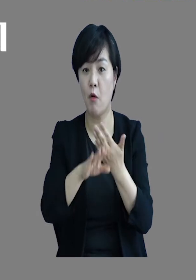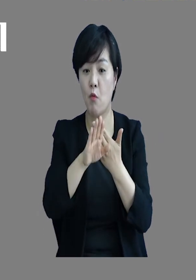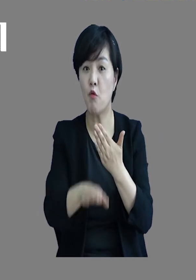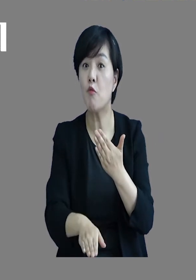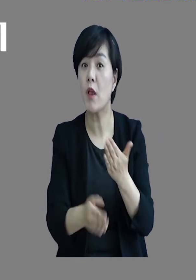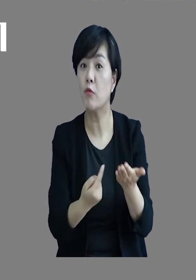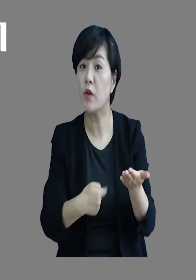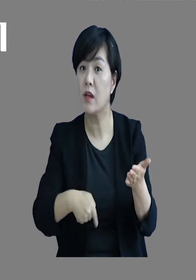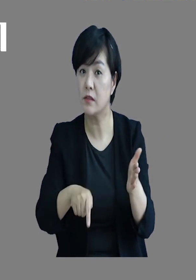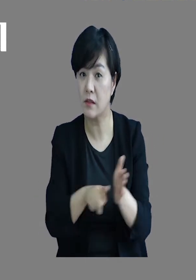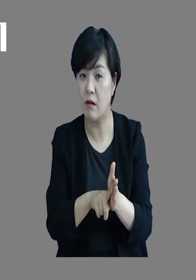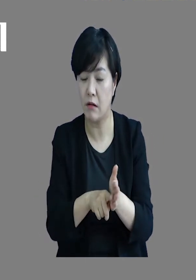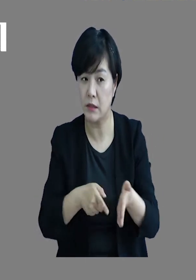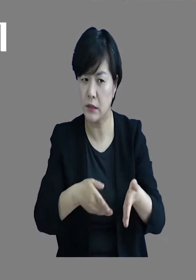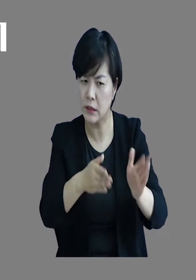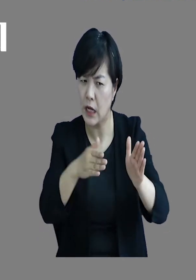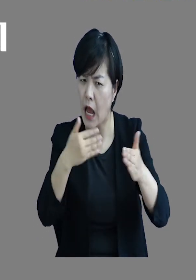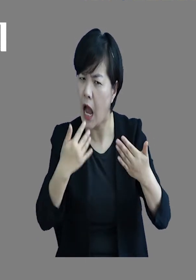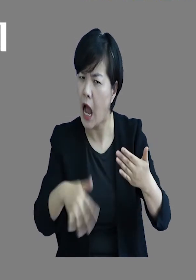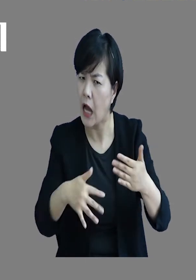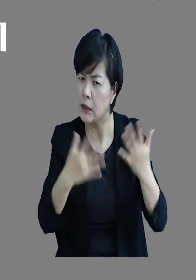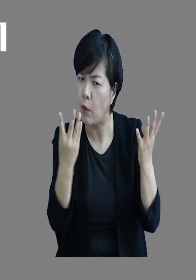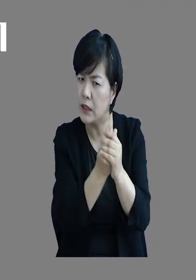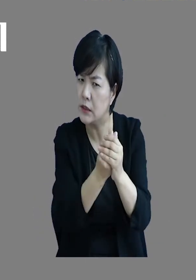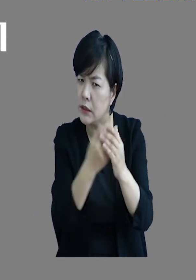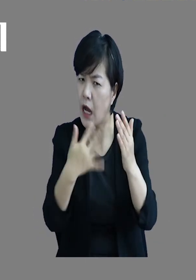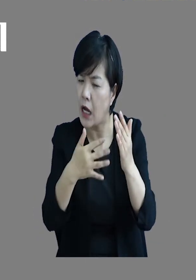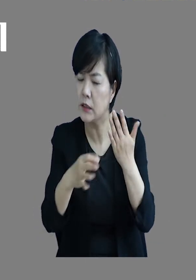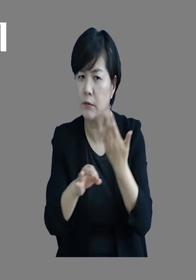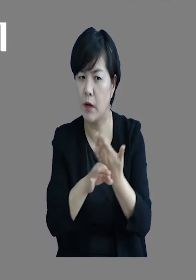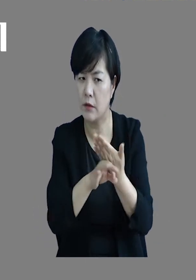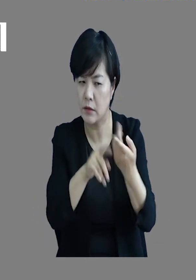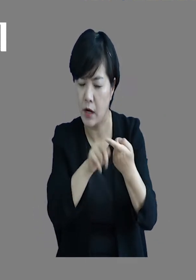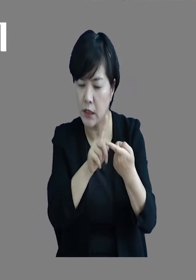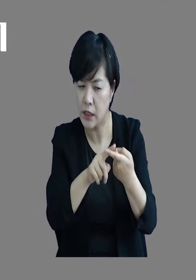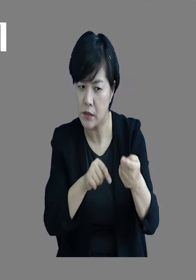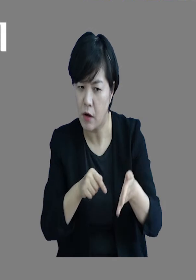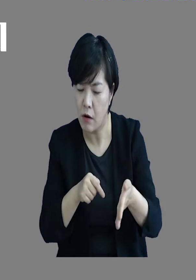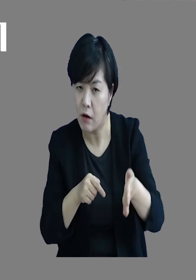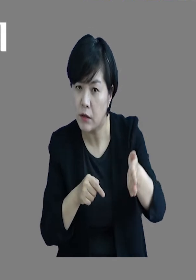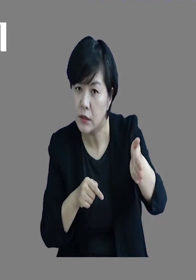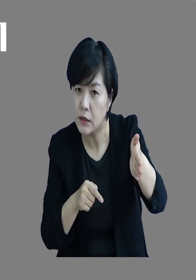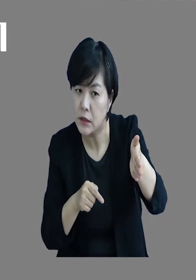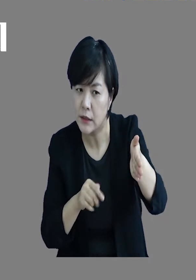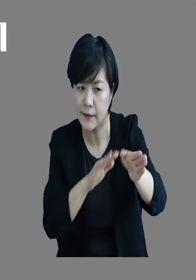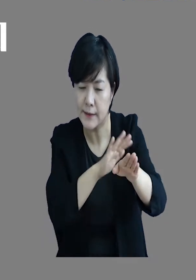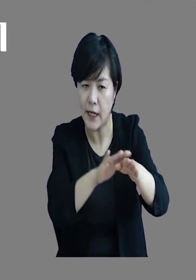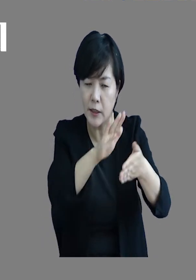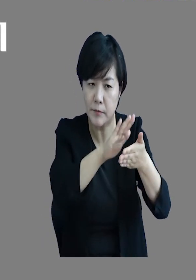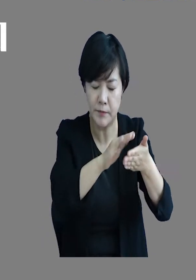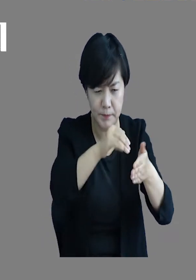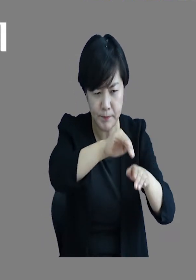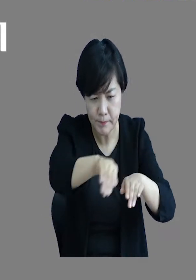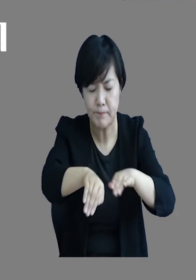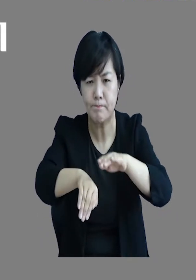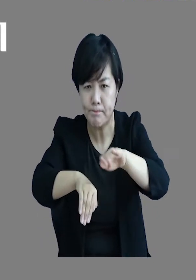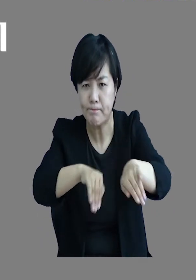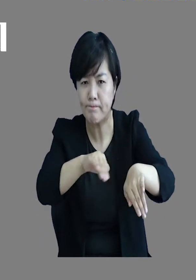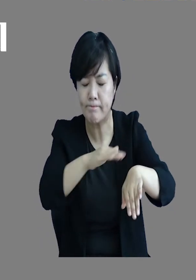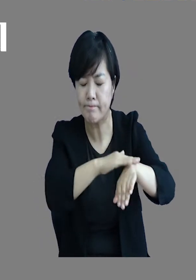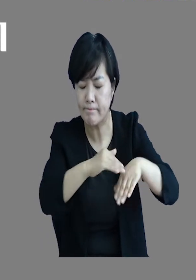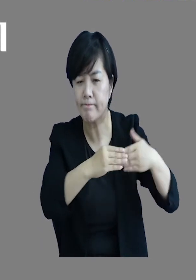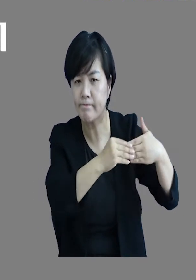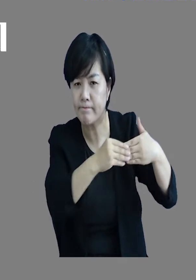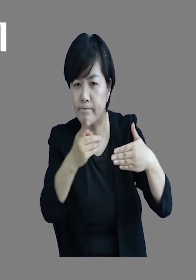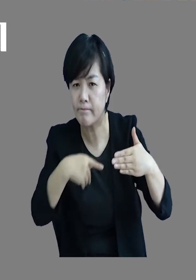후배들을 위해서 이제 그 길이 아직 안 만들어진 부분이 있으면 그 부분을 이제 잘 닦아서 후배들이 잘 따라올